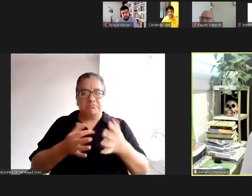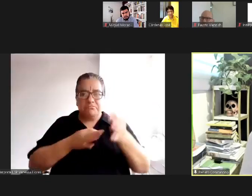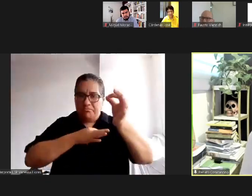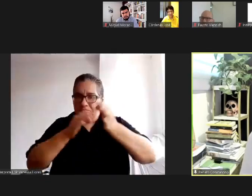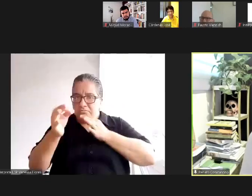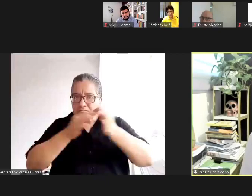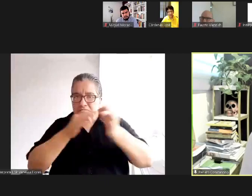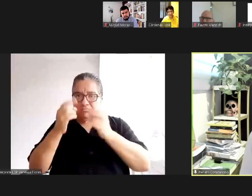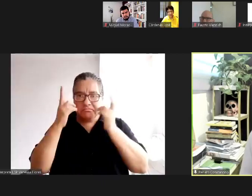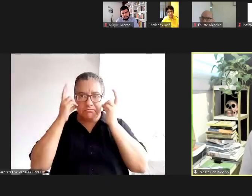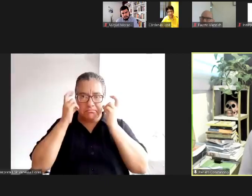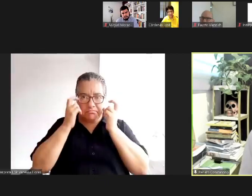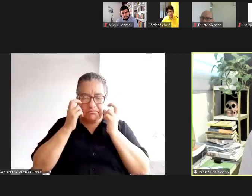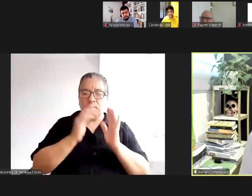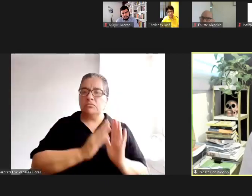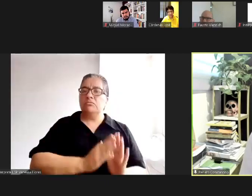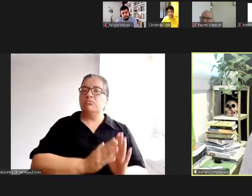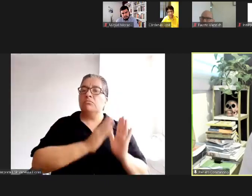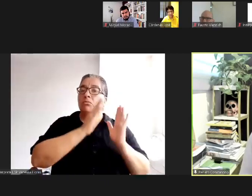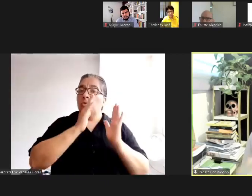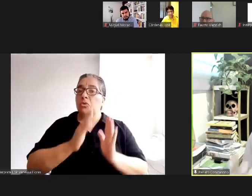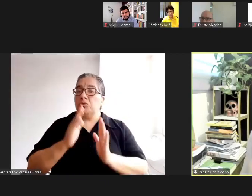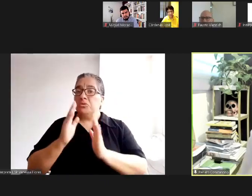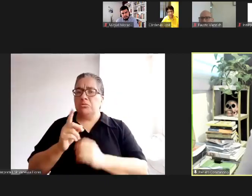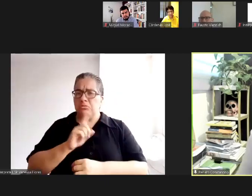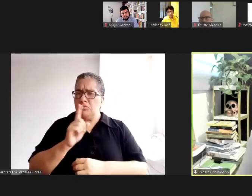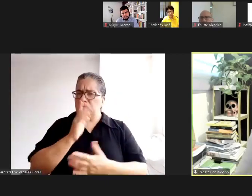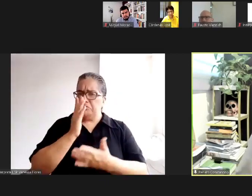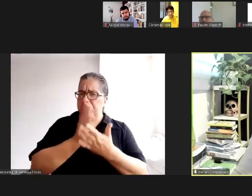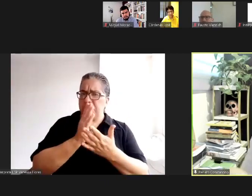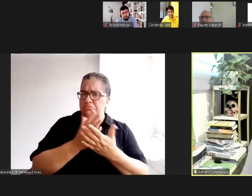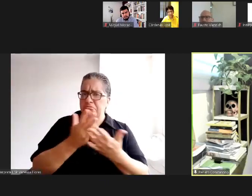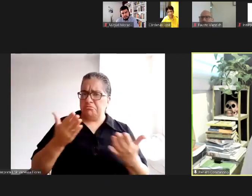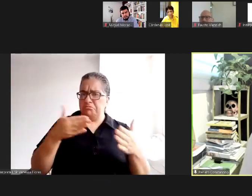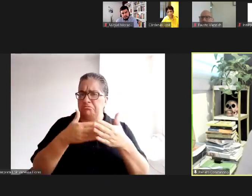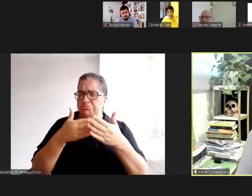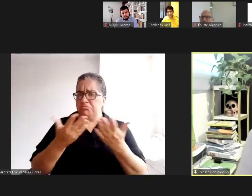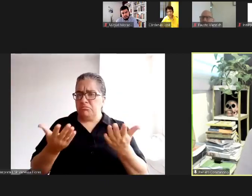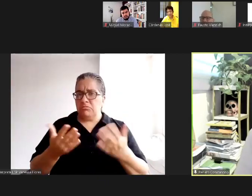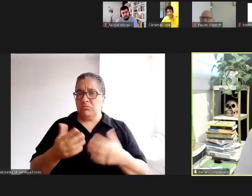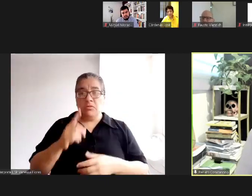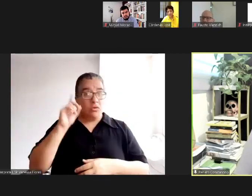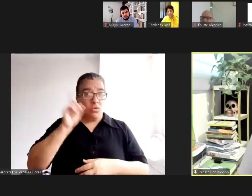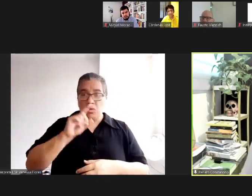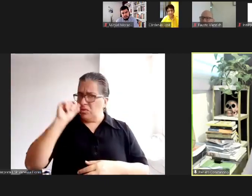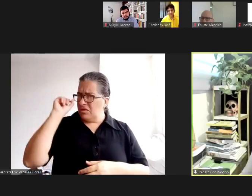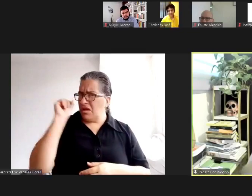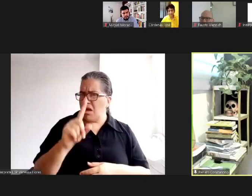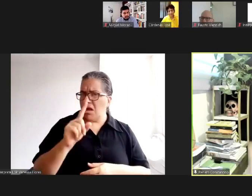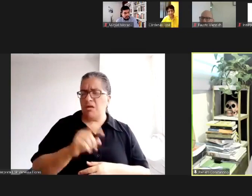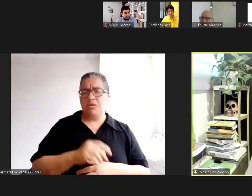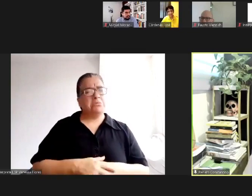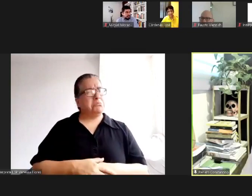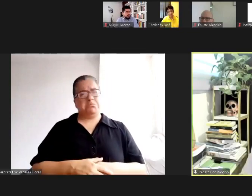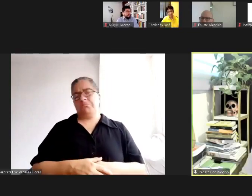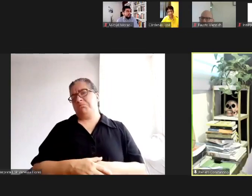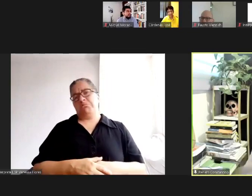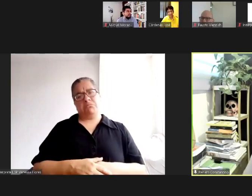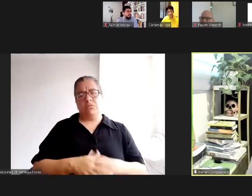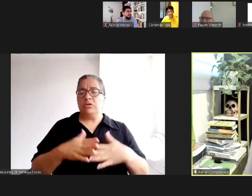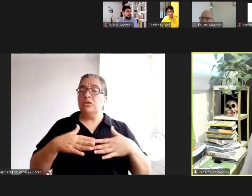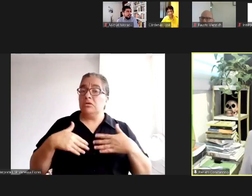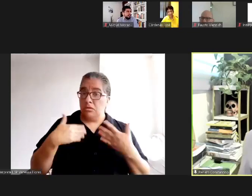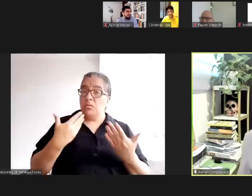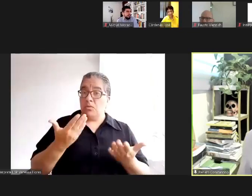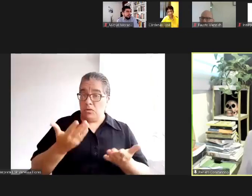que son procesos que no molestan y que aparentemente no son tan caros o cuyos costos no son insalvables como para que todos